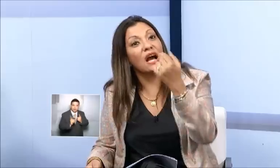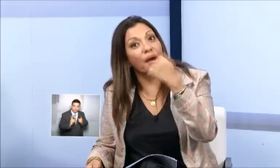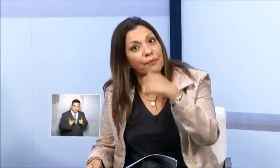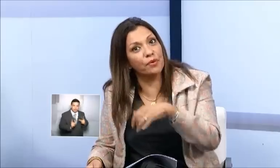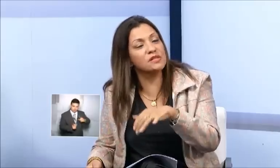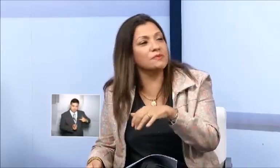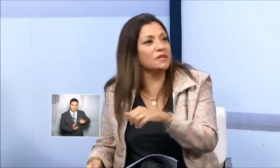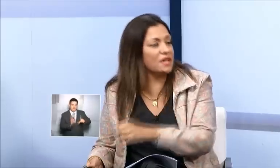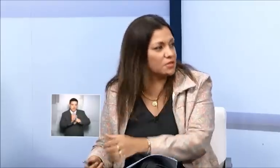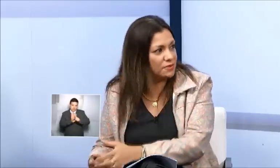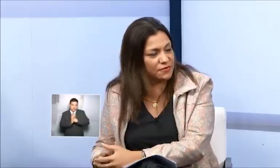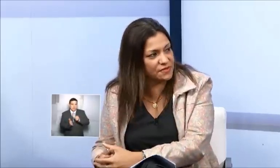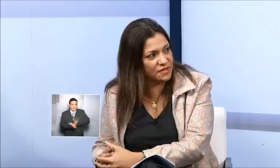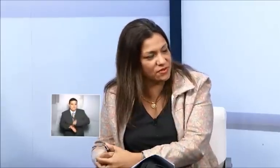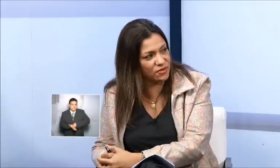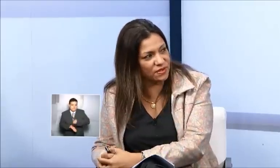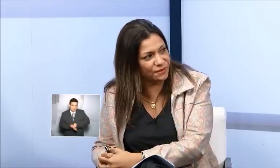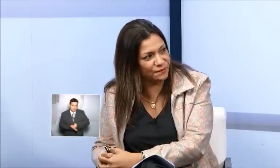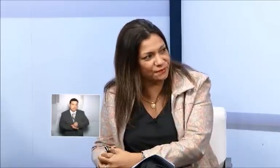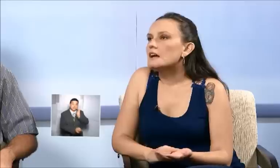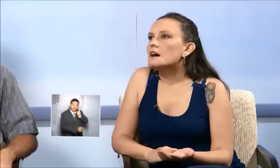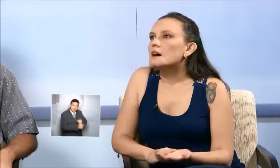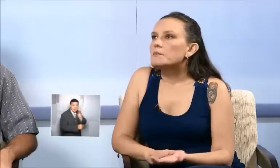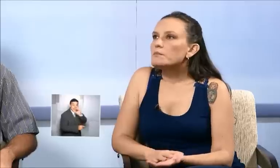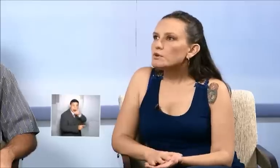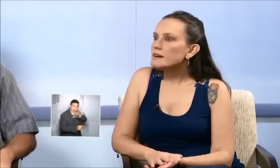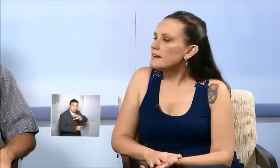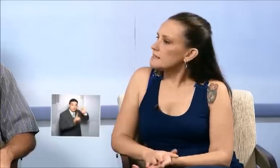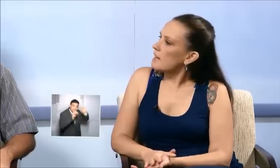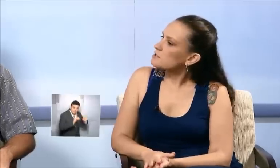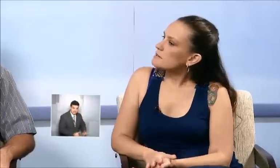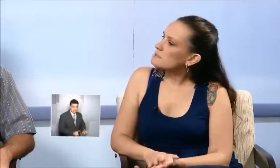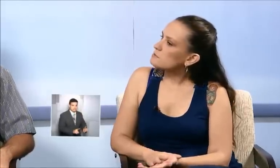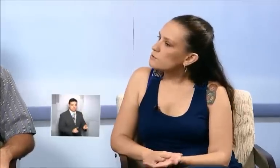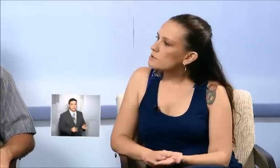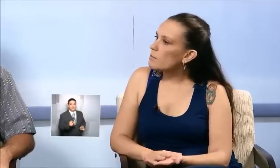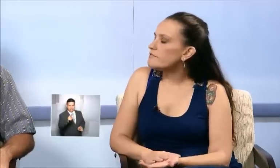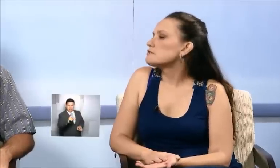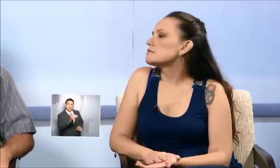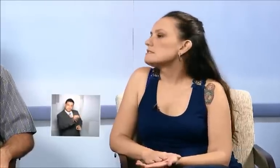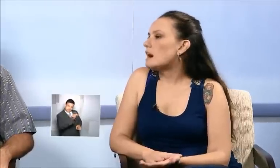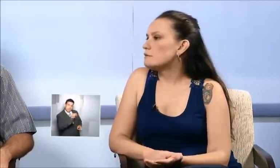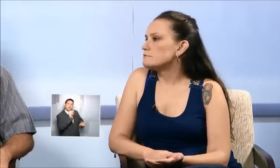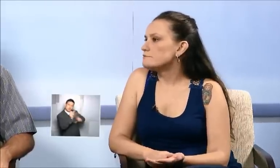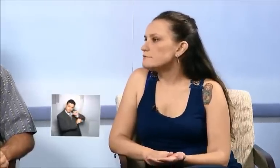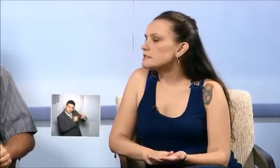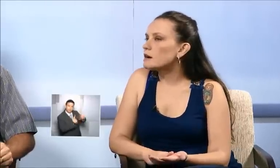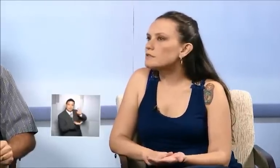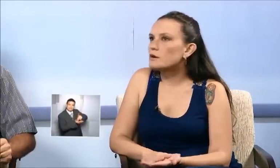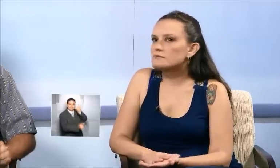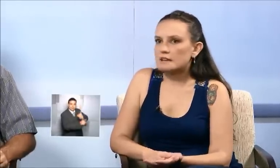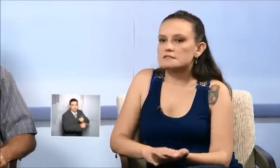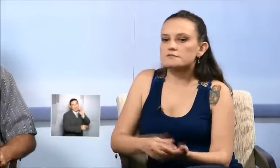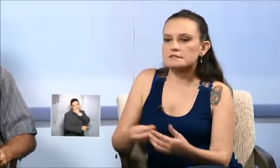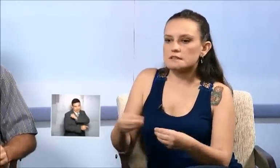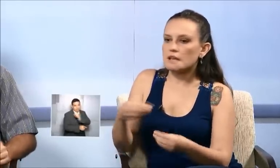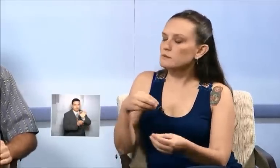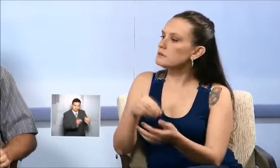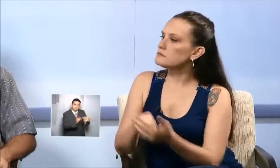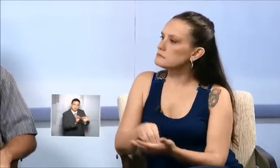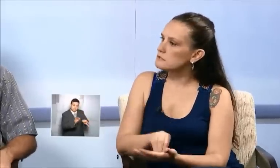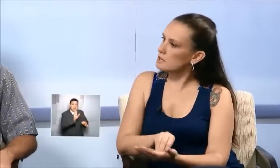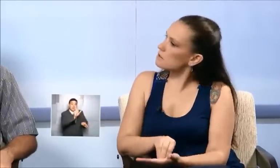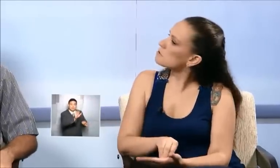relação à possibilidade de uma deficiência ou não? Muda a realidade, mas não muda o perfil social. Então, o que acontece? Você